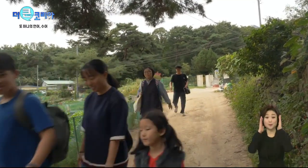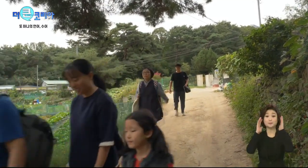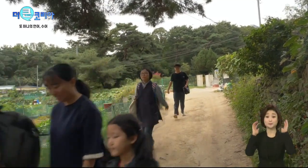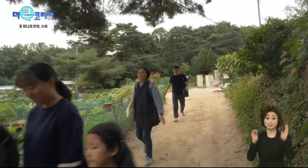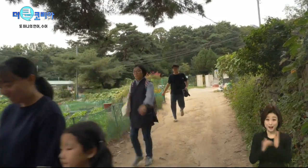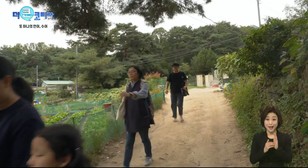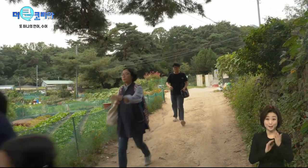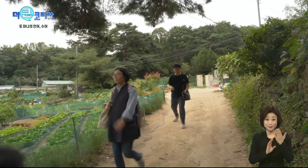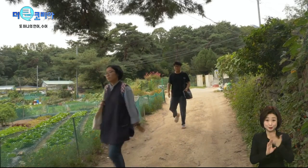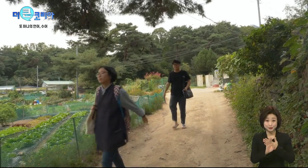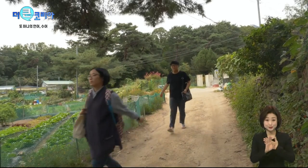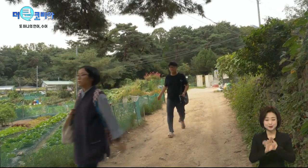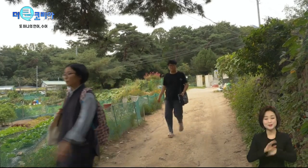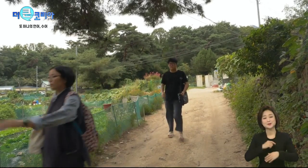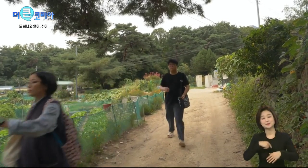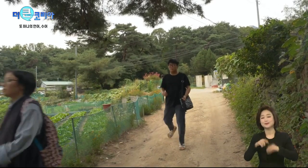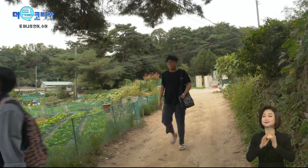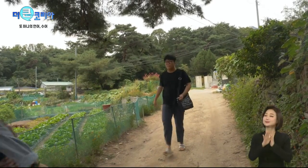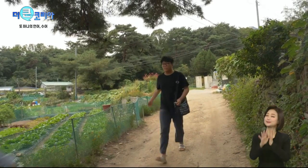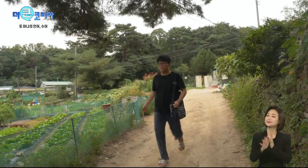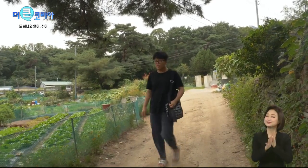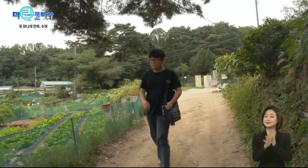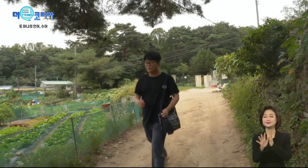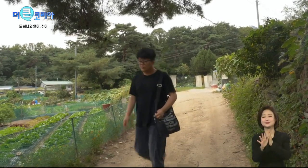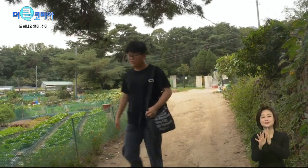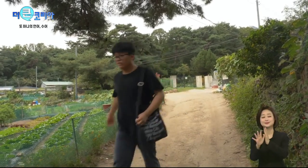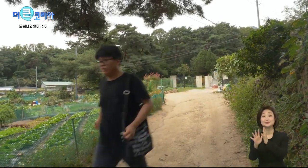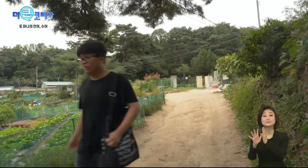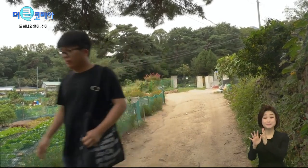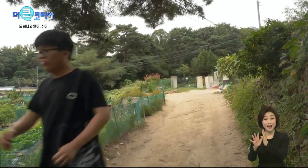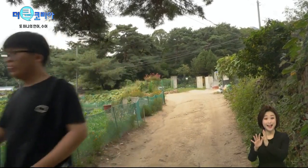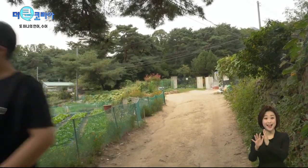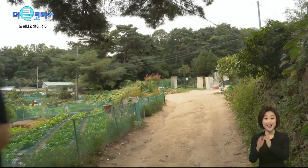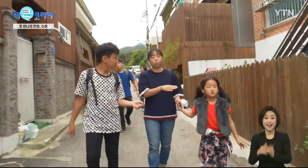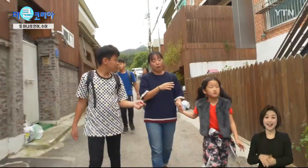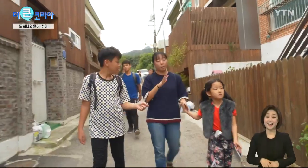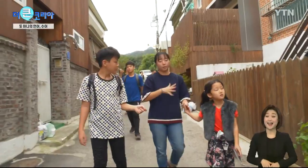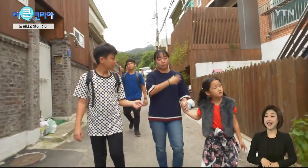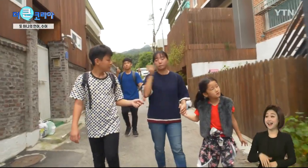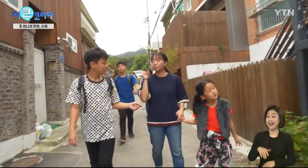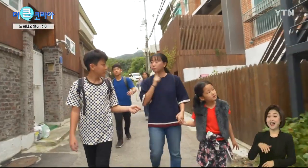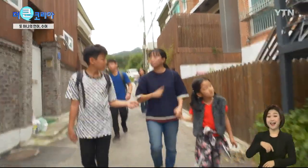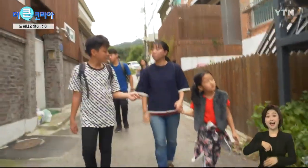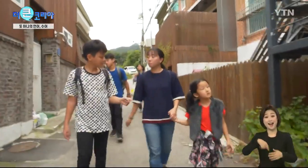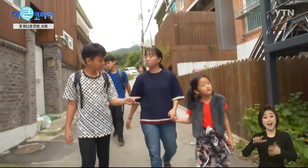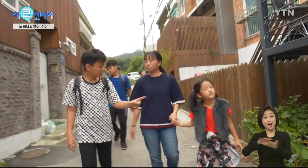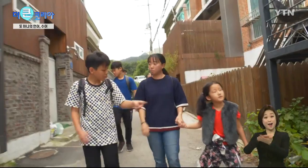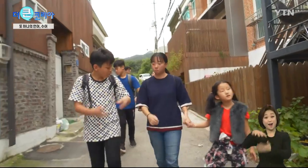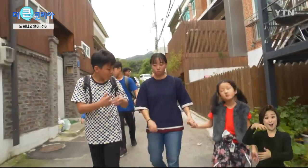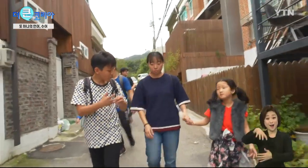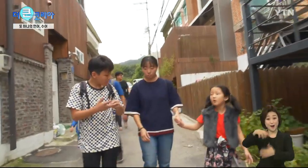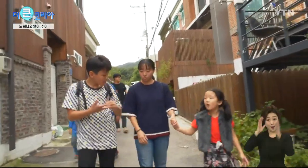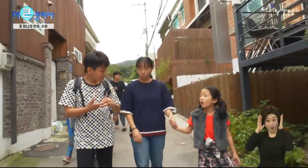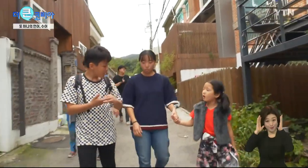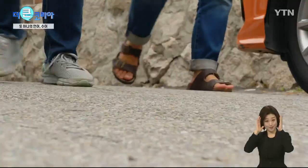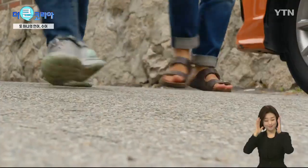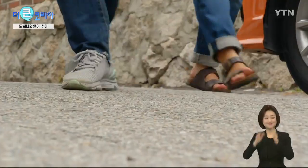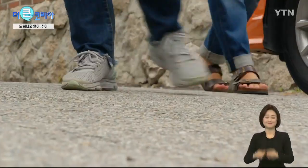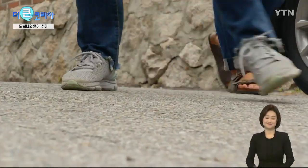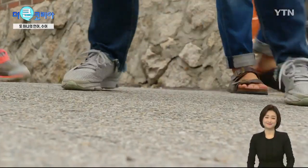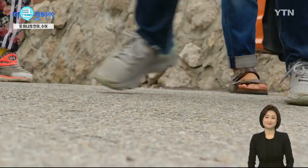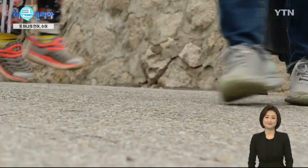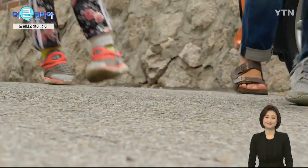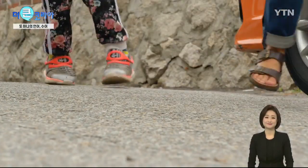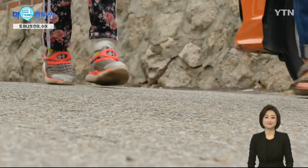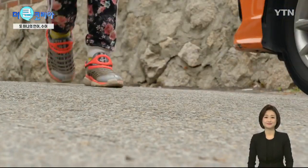오전 수업을 마치고 학교 밖으로 나간 아이들. 바람도 쐴 겸 오후에는 근처 공원에서 수업하기로